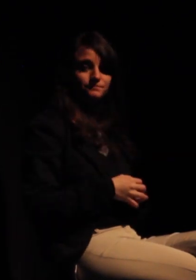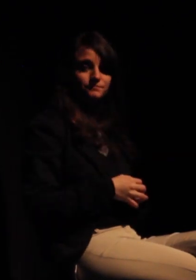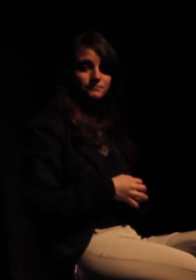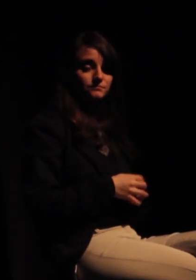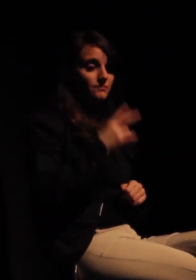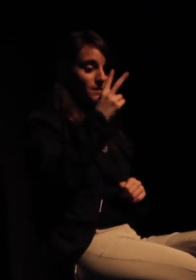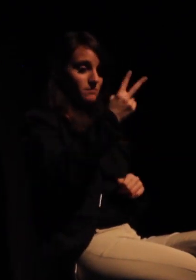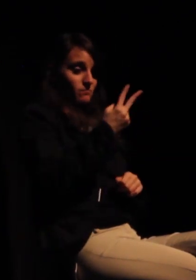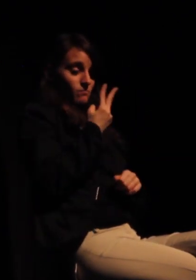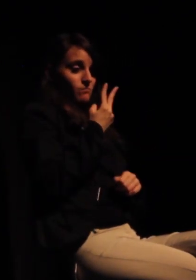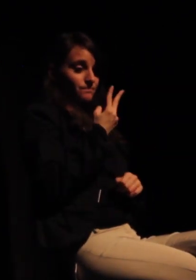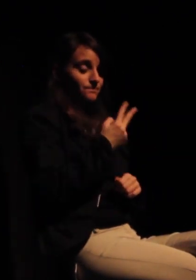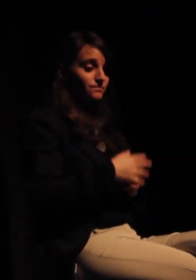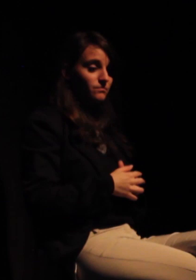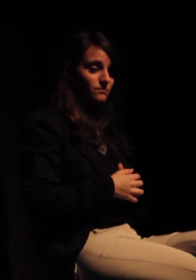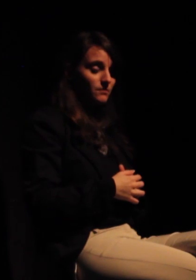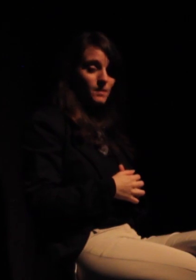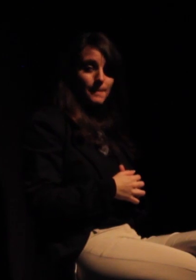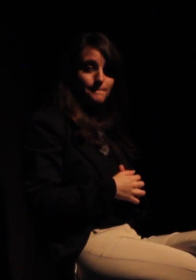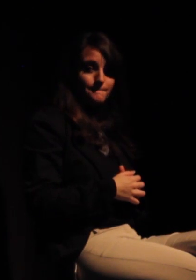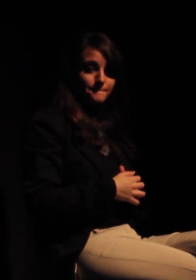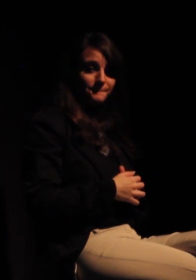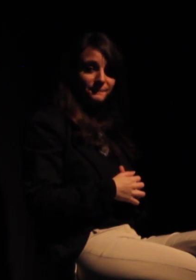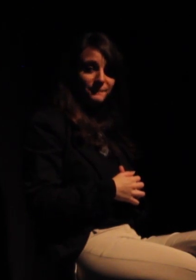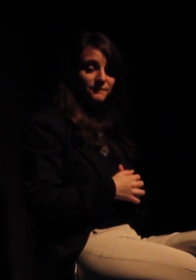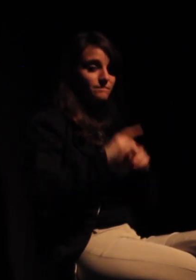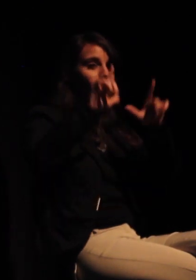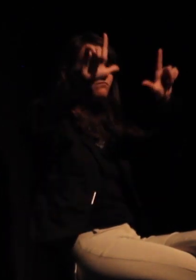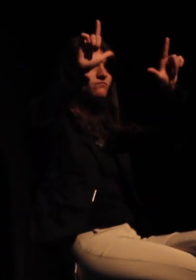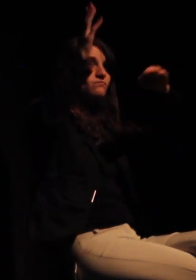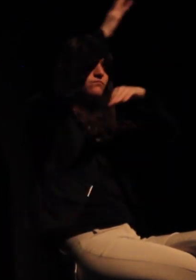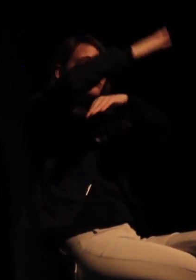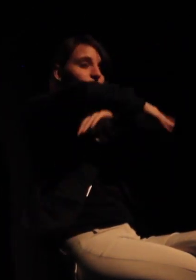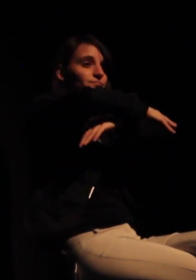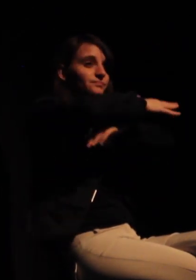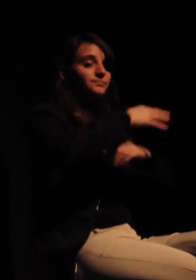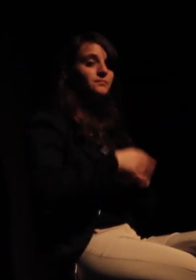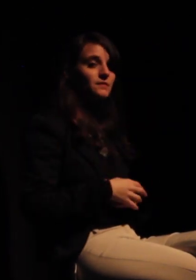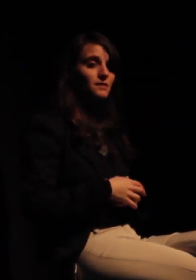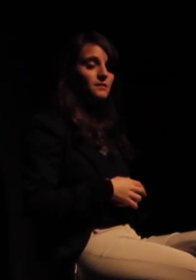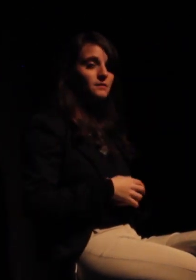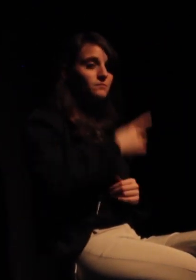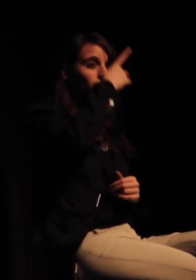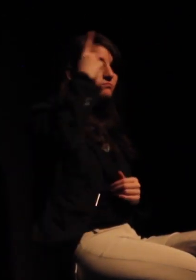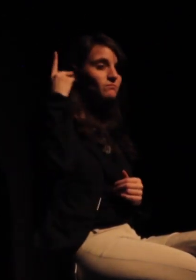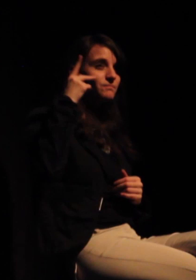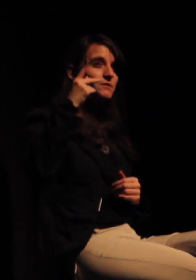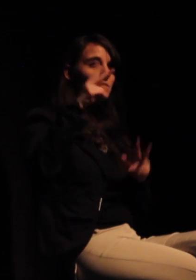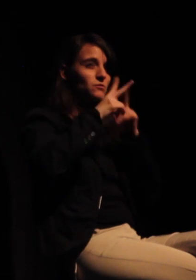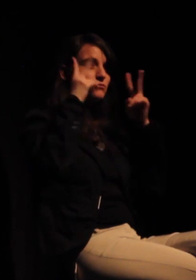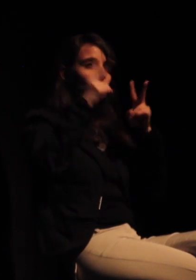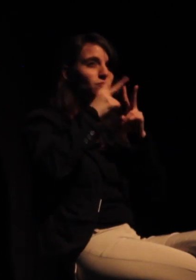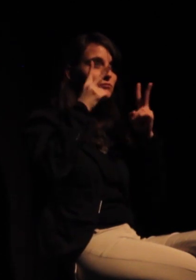É o olhar de alguém, é uma figura numa janela, é uma brisa que passa